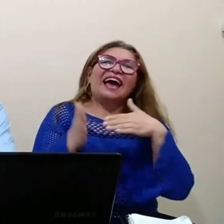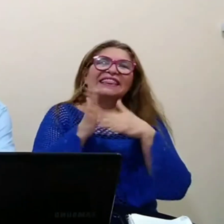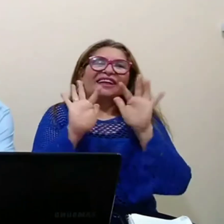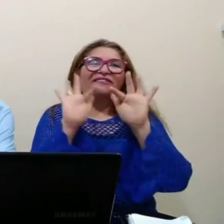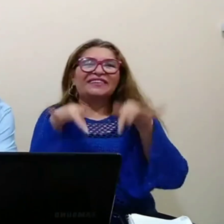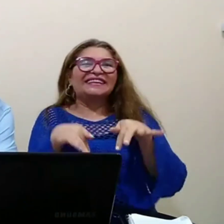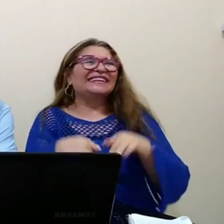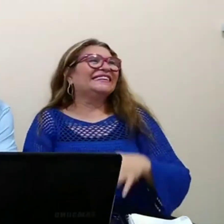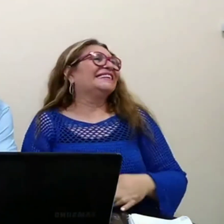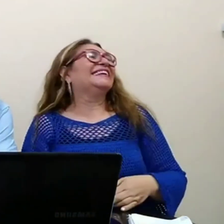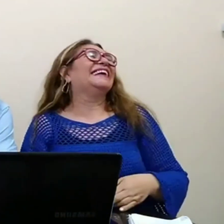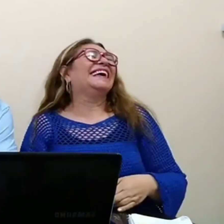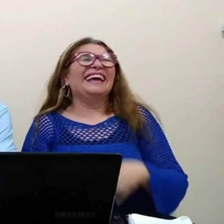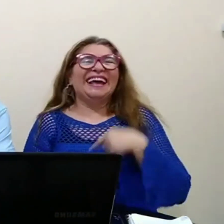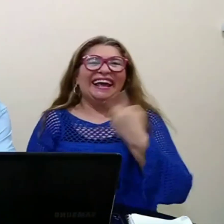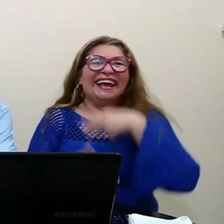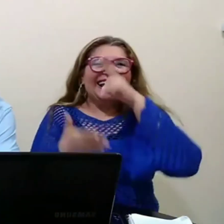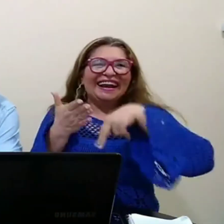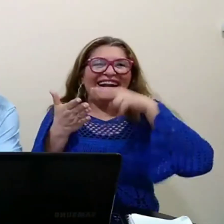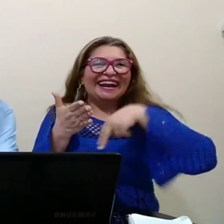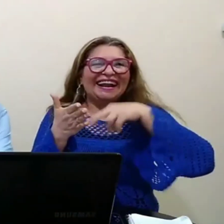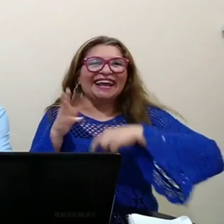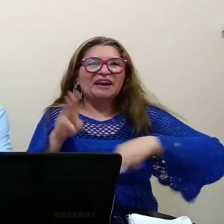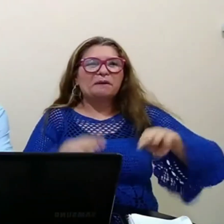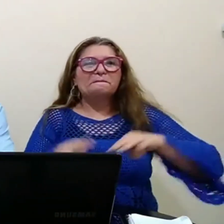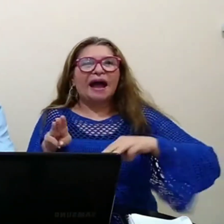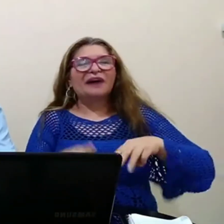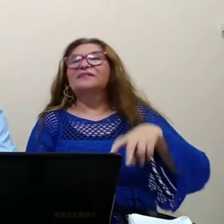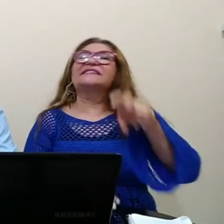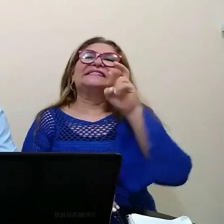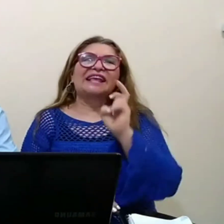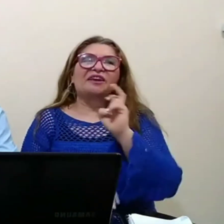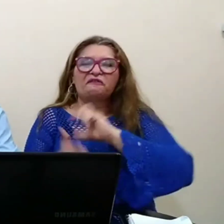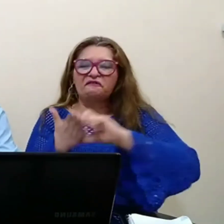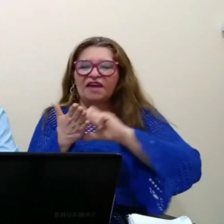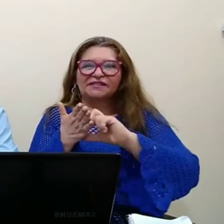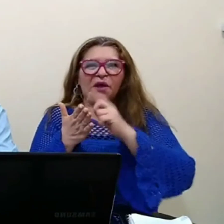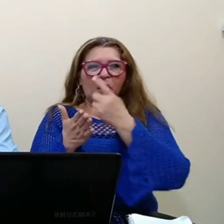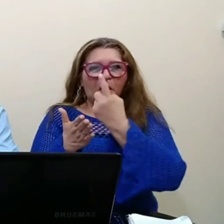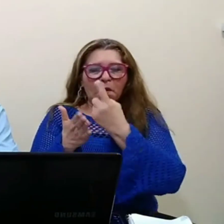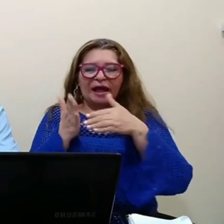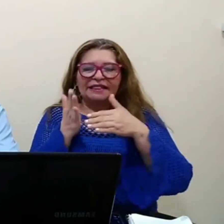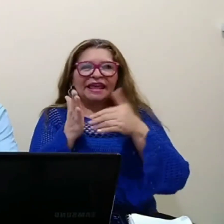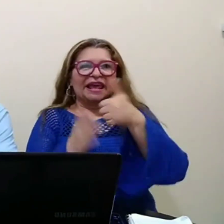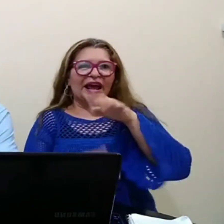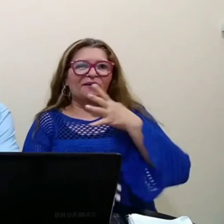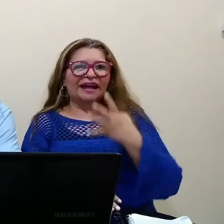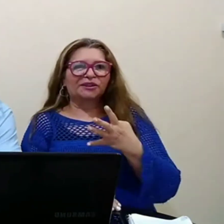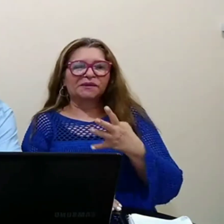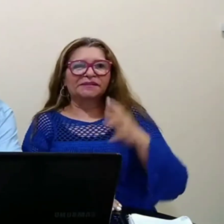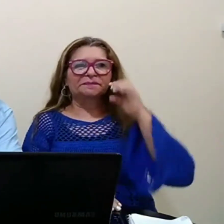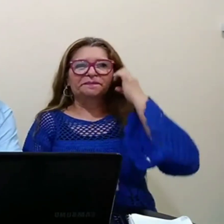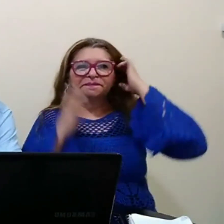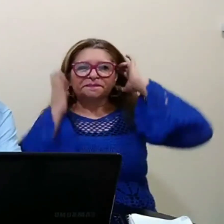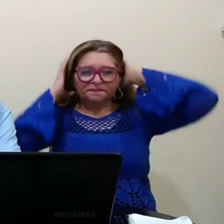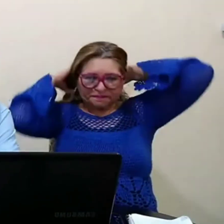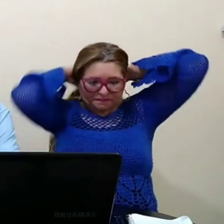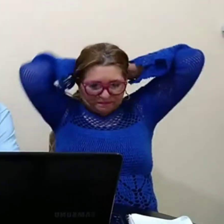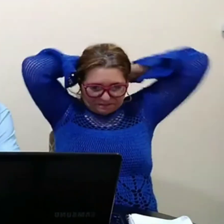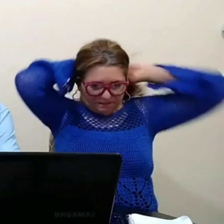Hoje nós vamos ler em Marcos capítulo 5, versos 1 até o 14, para